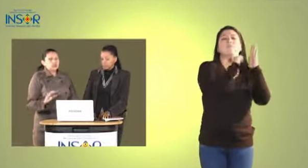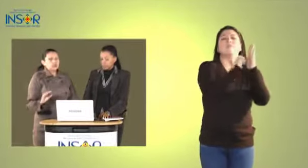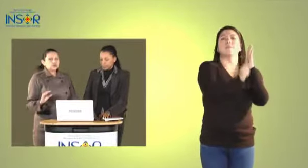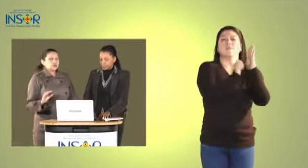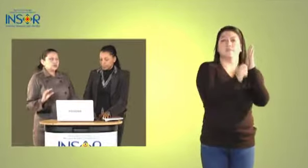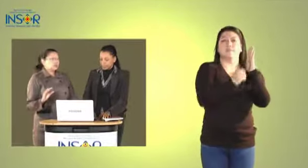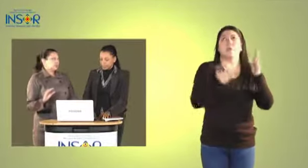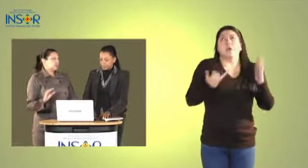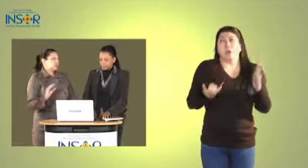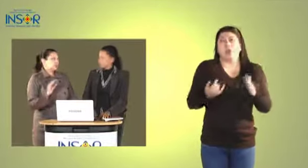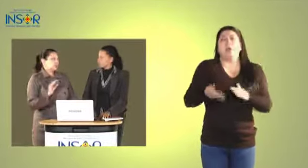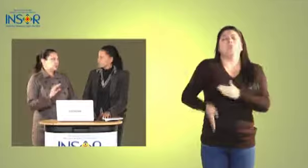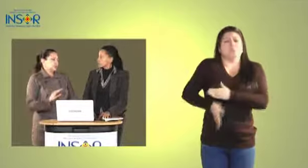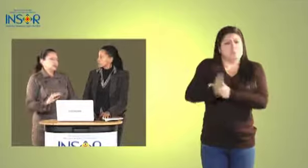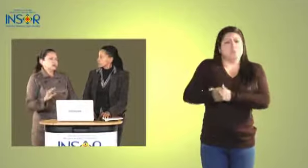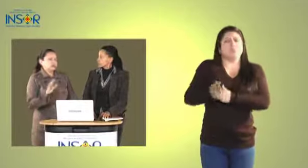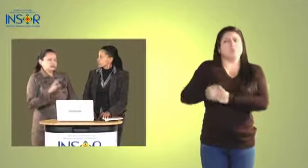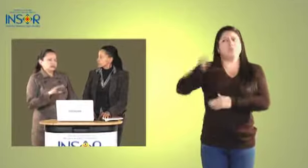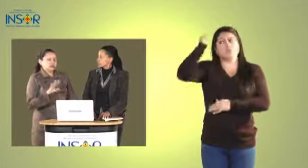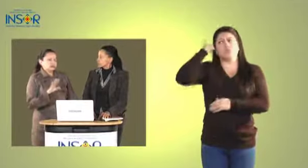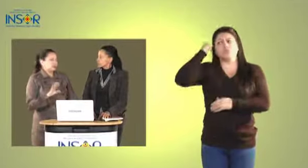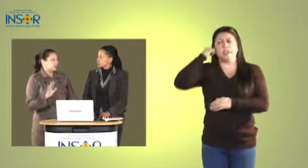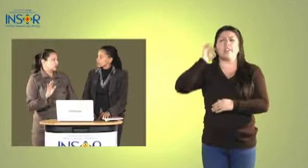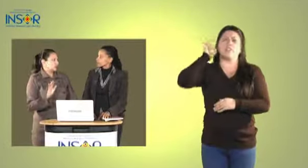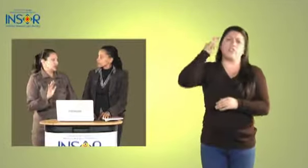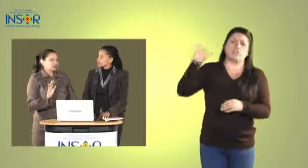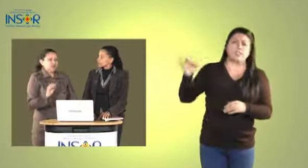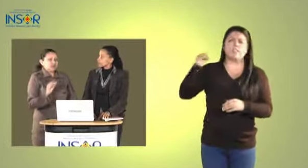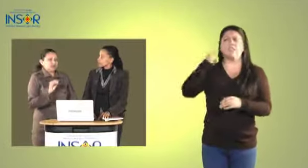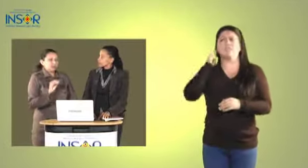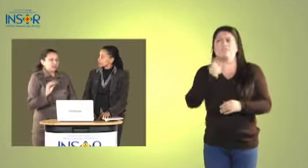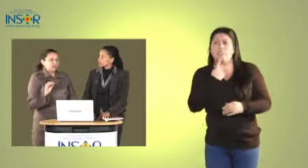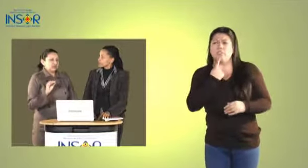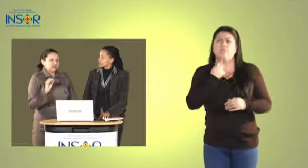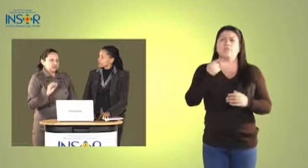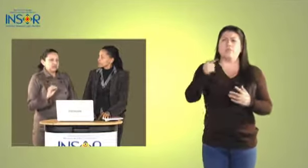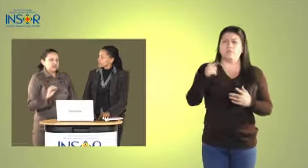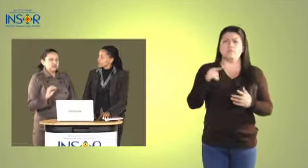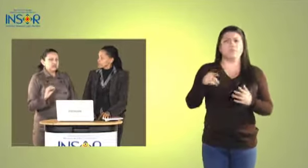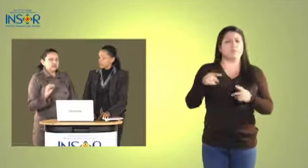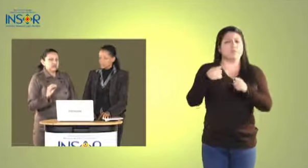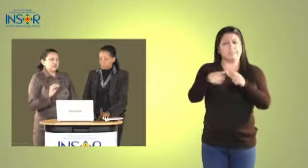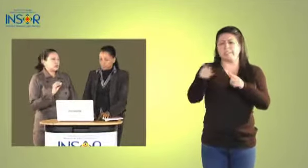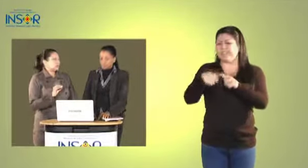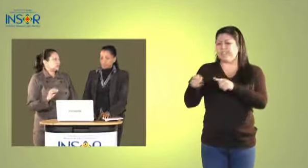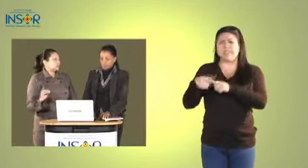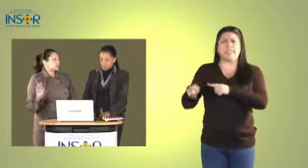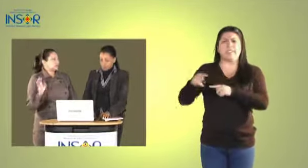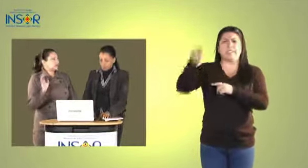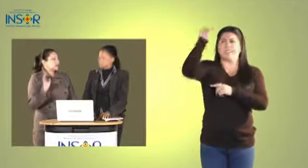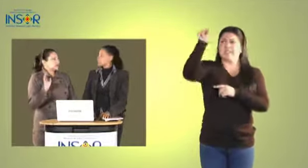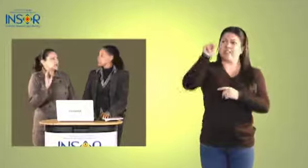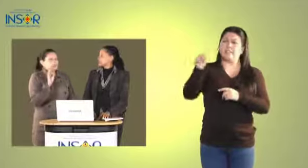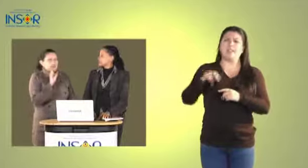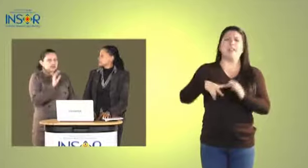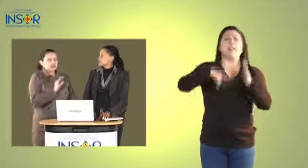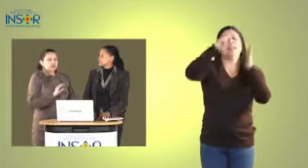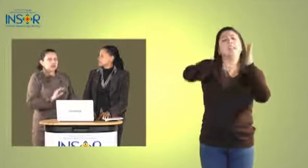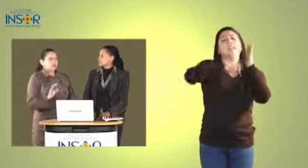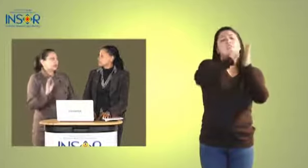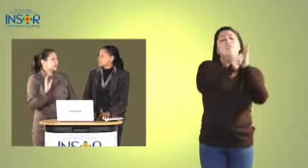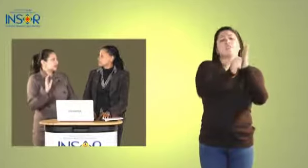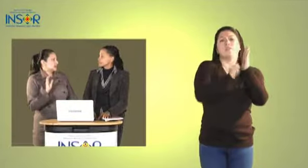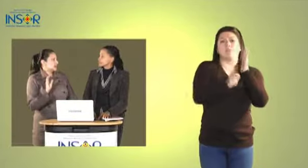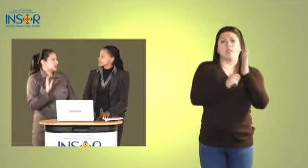todavía uno escucha mucho docentes de oyentes, de sordos y de diferentes niveles el trabajo de lectoescritura. Es más, en